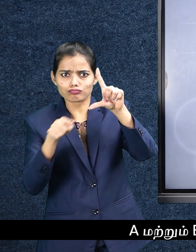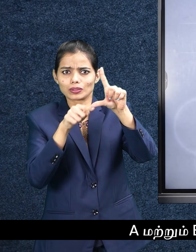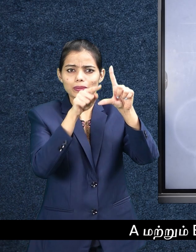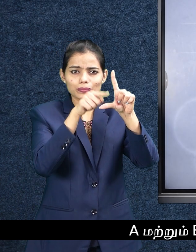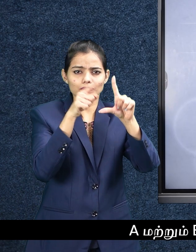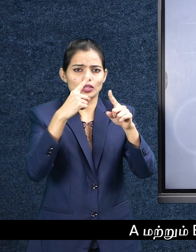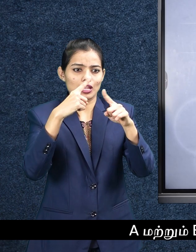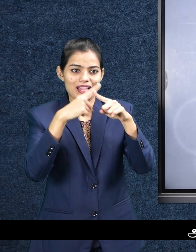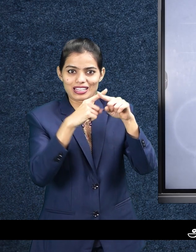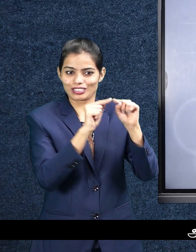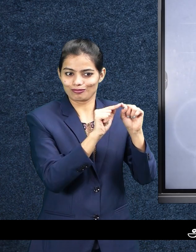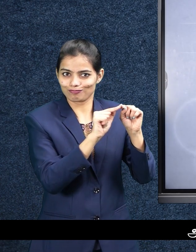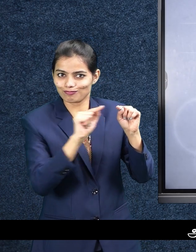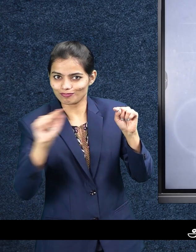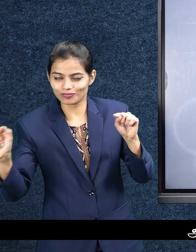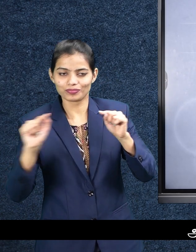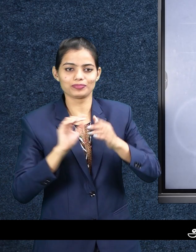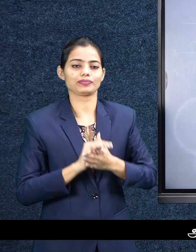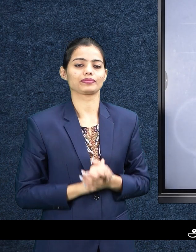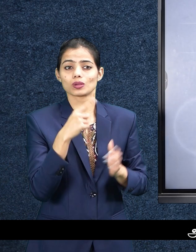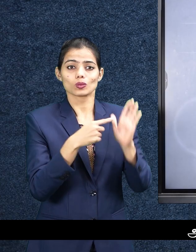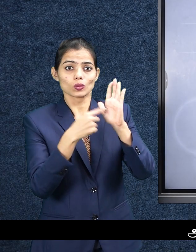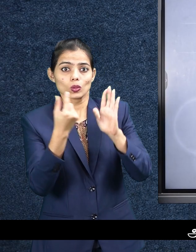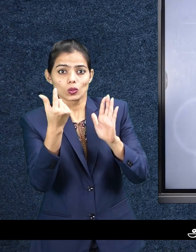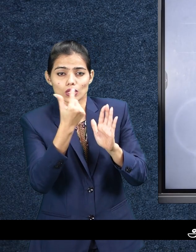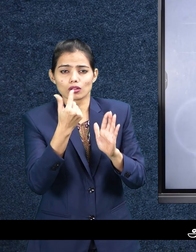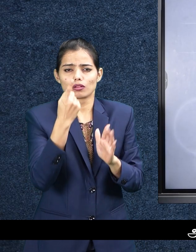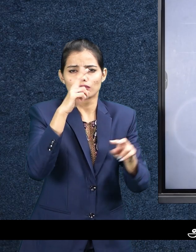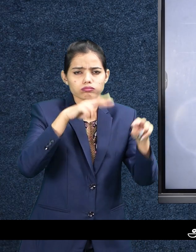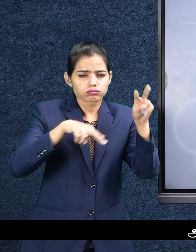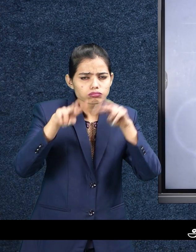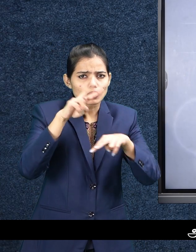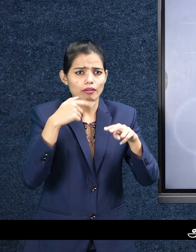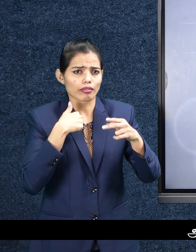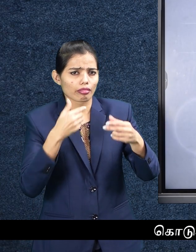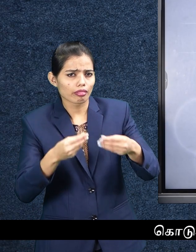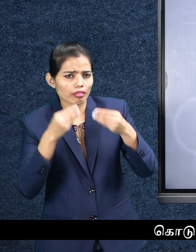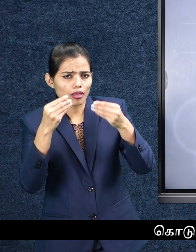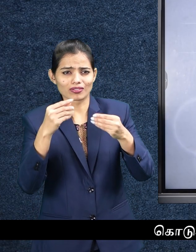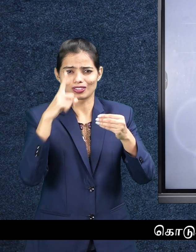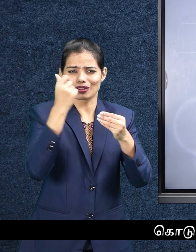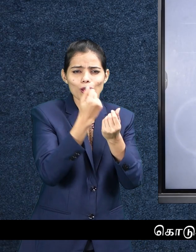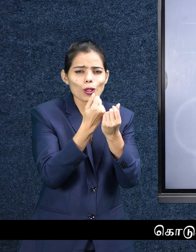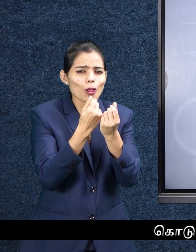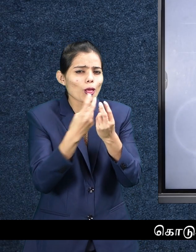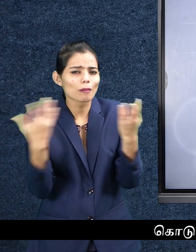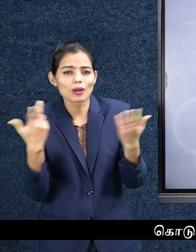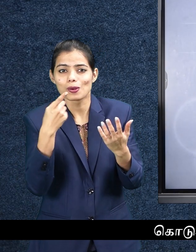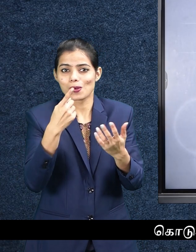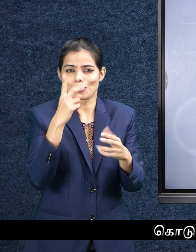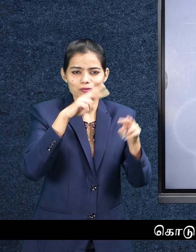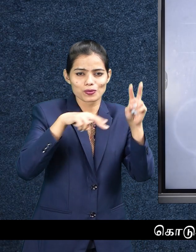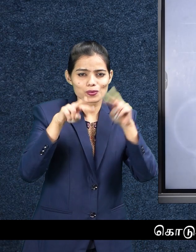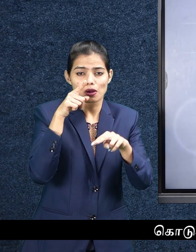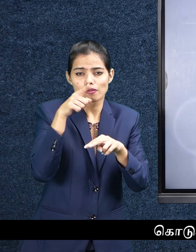முறையே x அச்சுக்கு செங்குத்தாக வரையவும். கொடுக்கப்பட்ட உருவத்தை